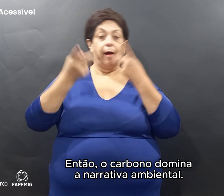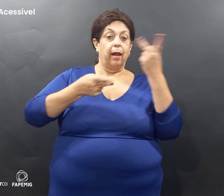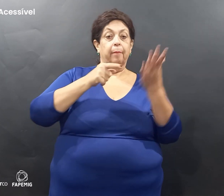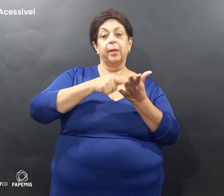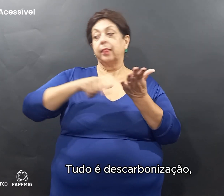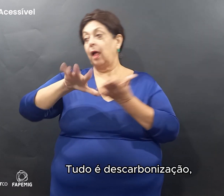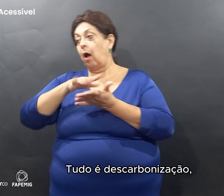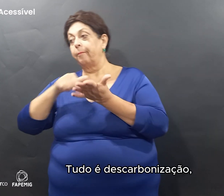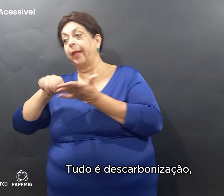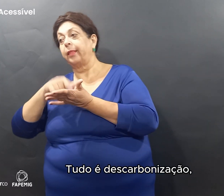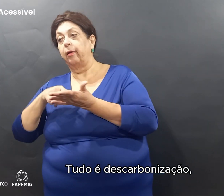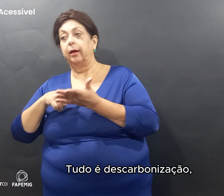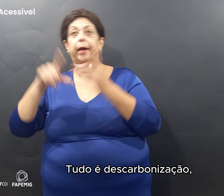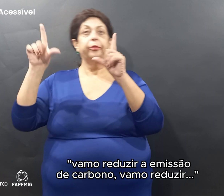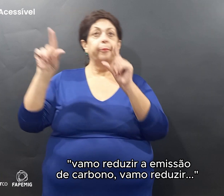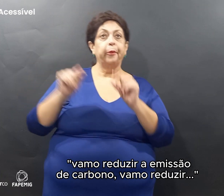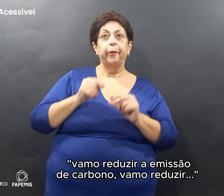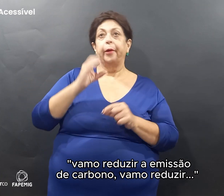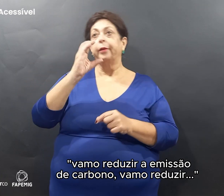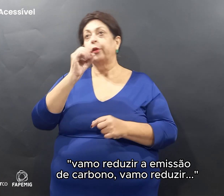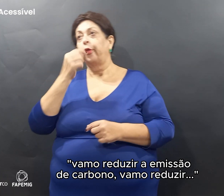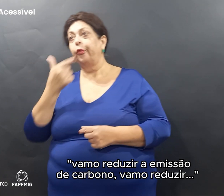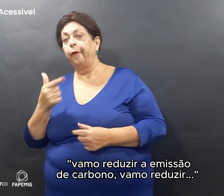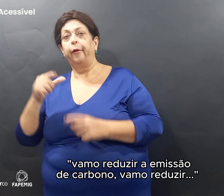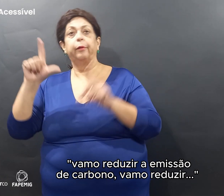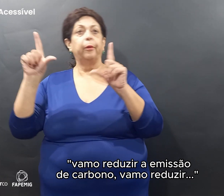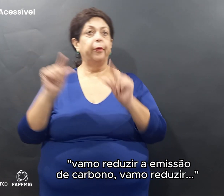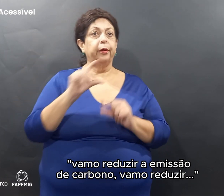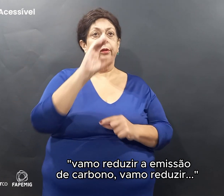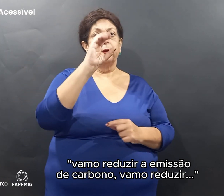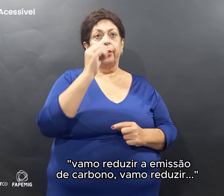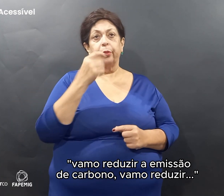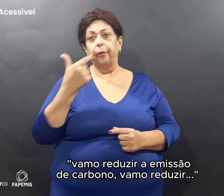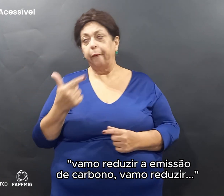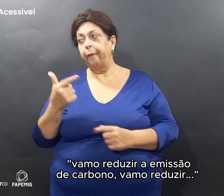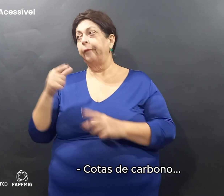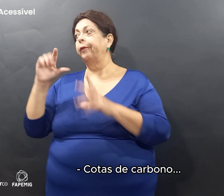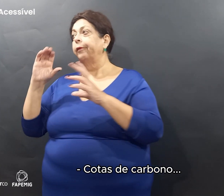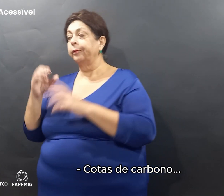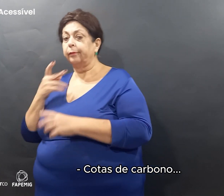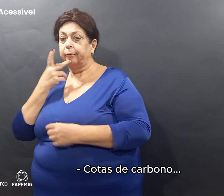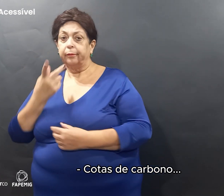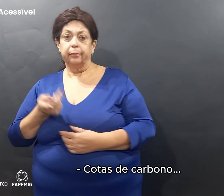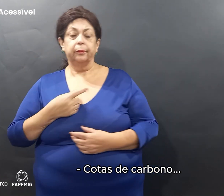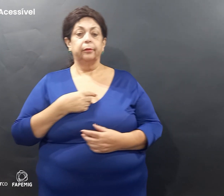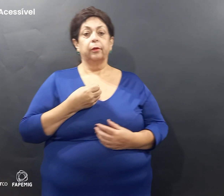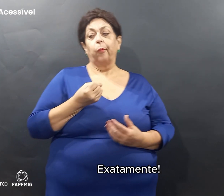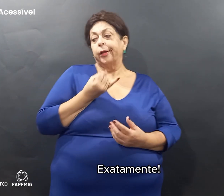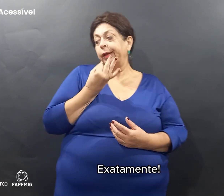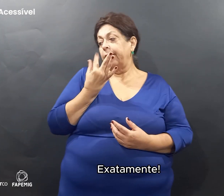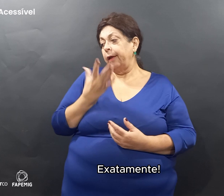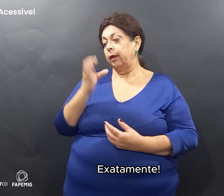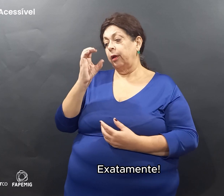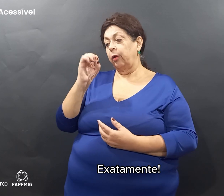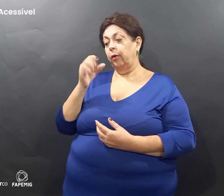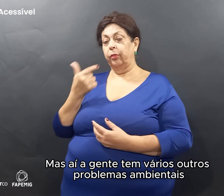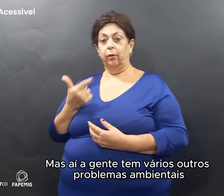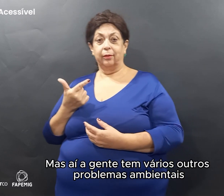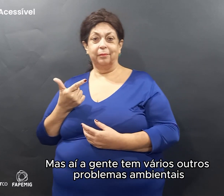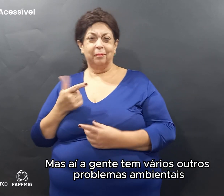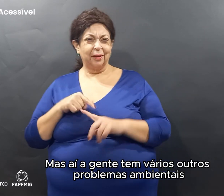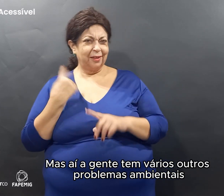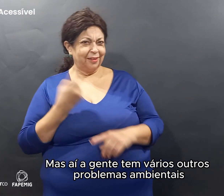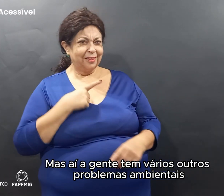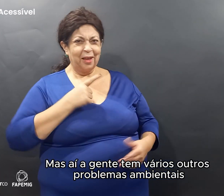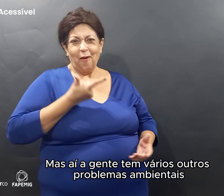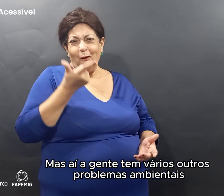ambiental. Tudo é descarbonização, vamos reduzir a emissão de carbono, vamos reduzir... Cotas de carbono. Exatamente. Mas a gente